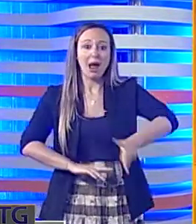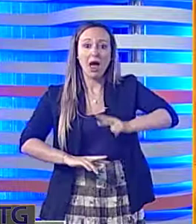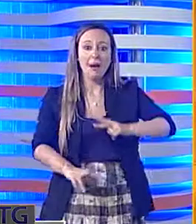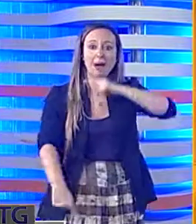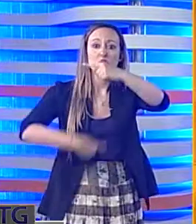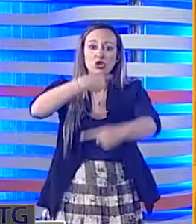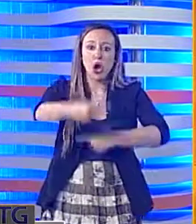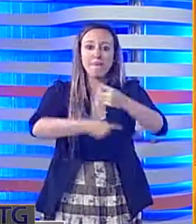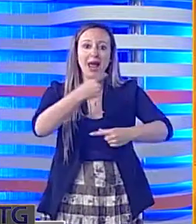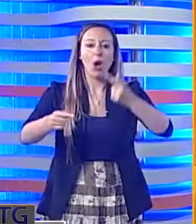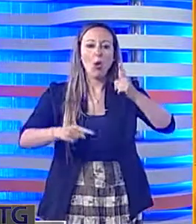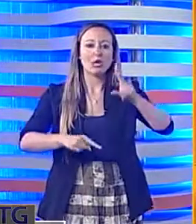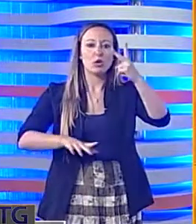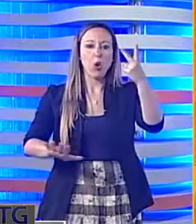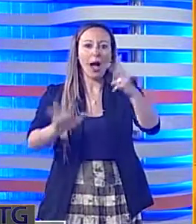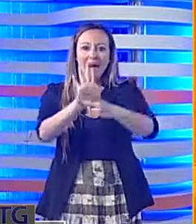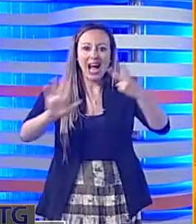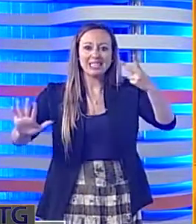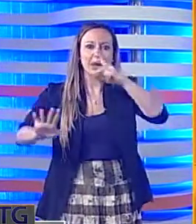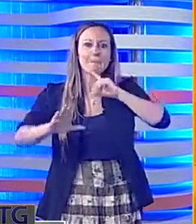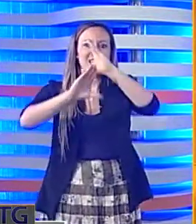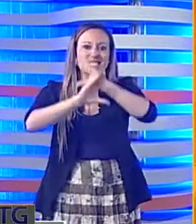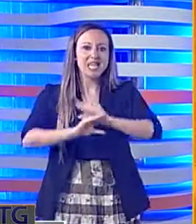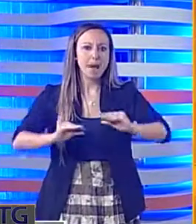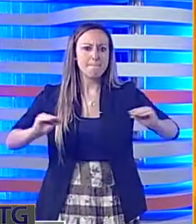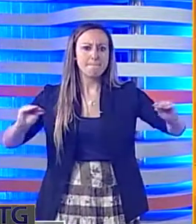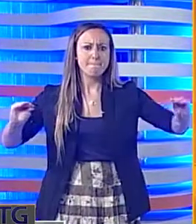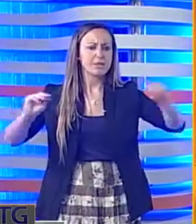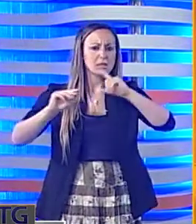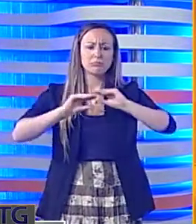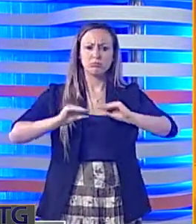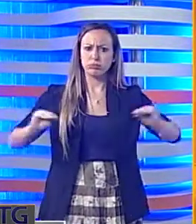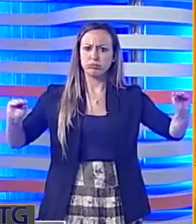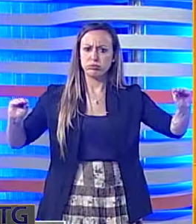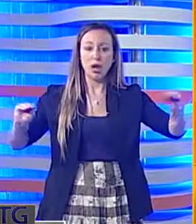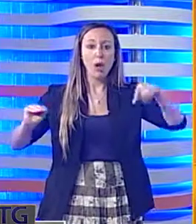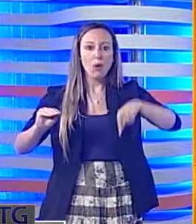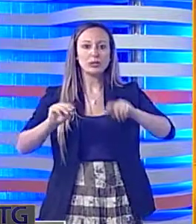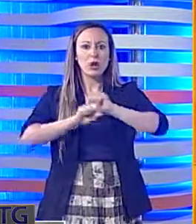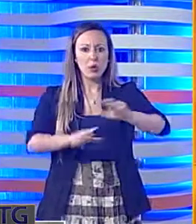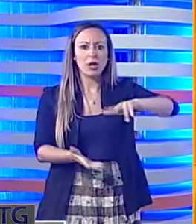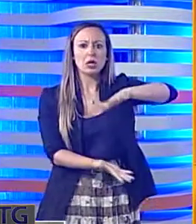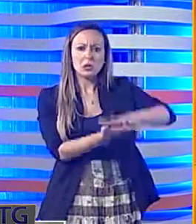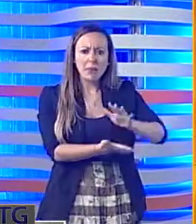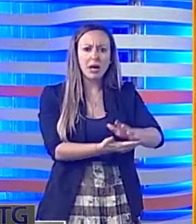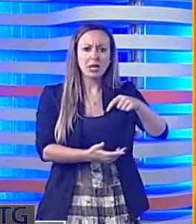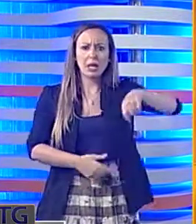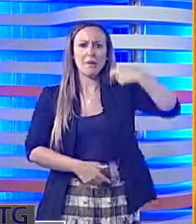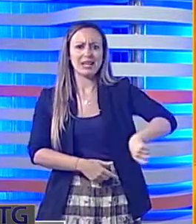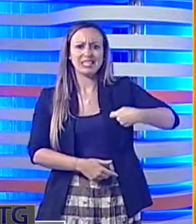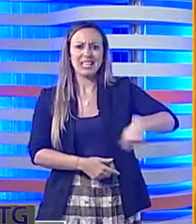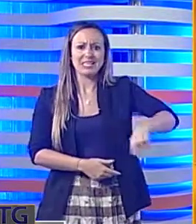Adesso lo sport, il calcio, il Palermo. Dopo quasi due mesi di silenzio,